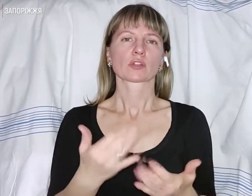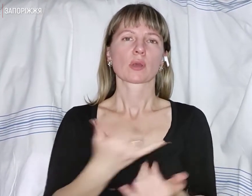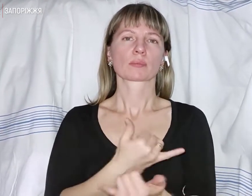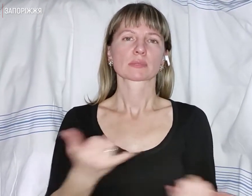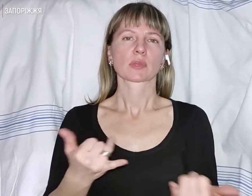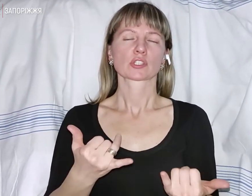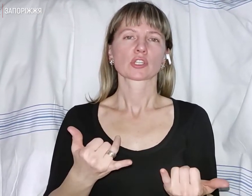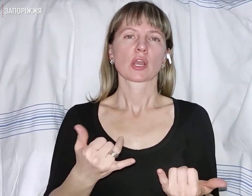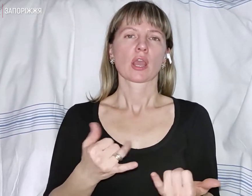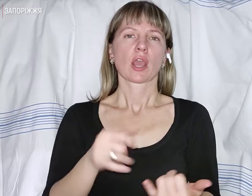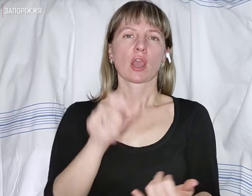Отключила. Угу.